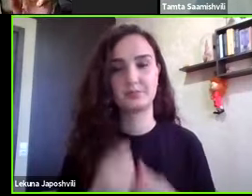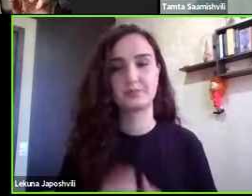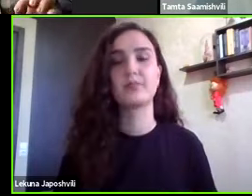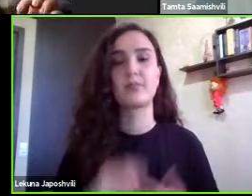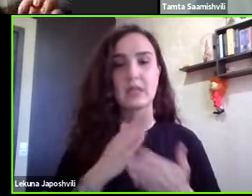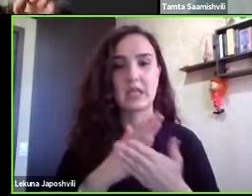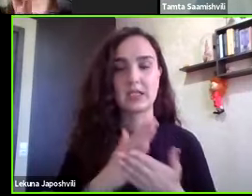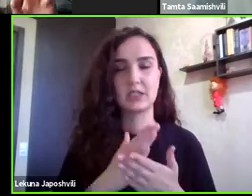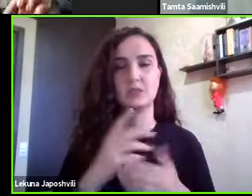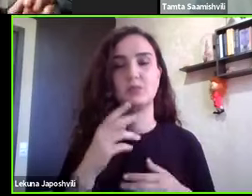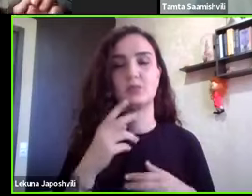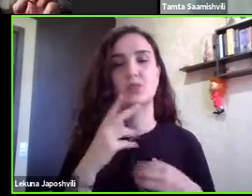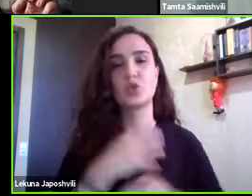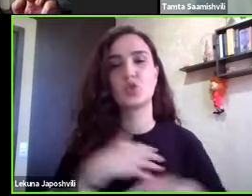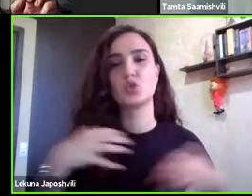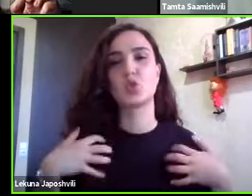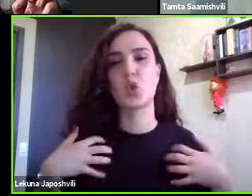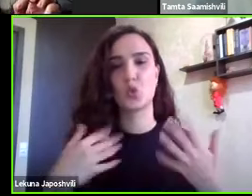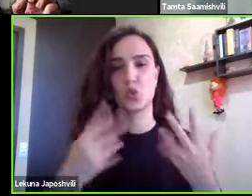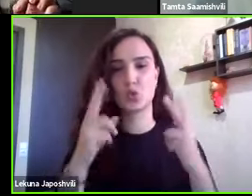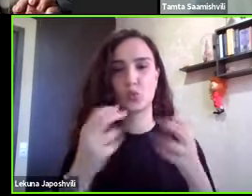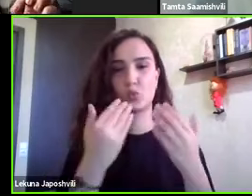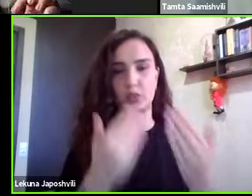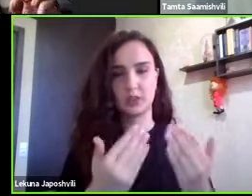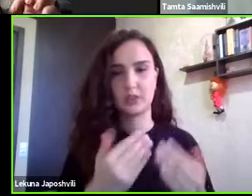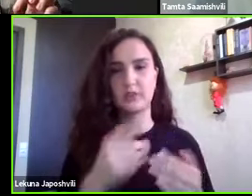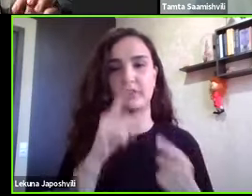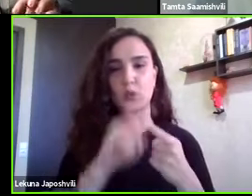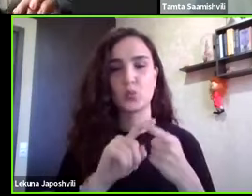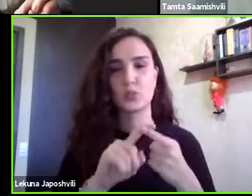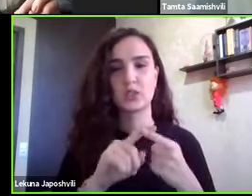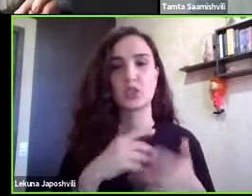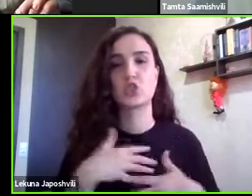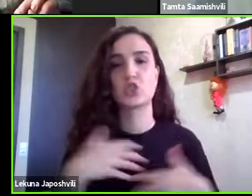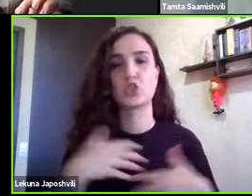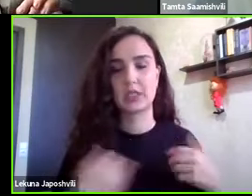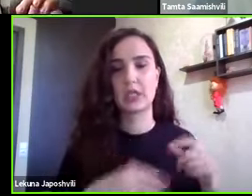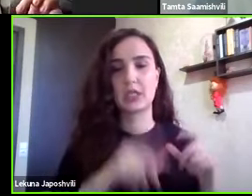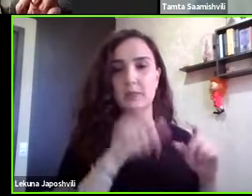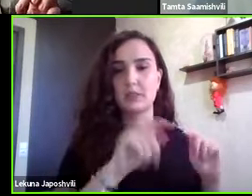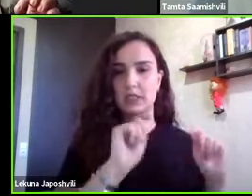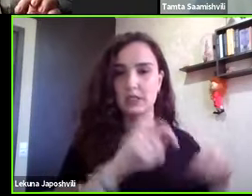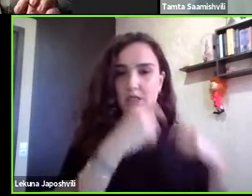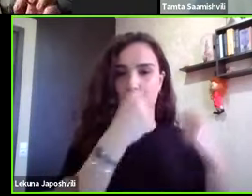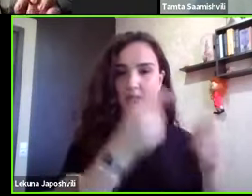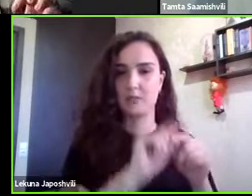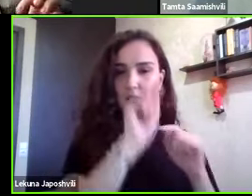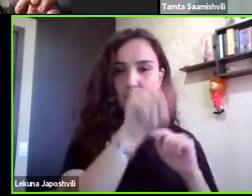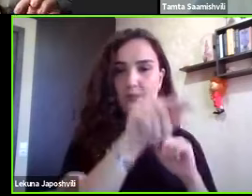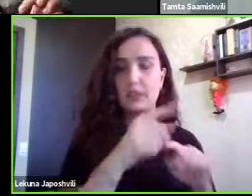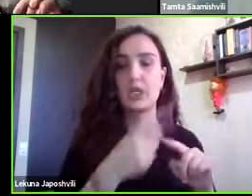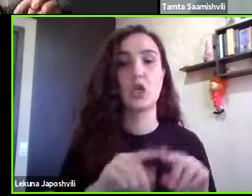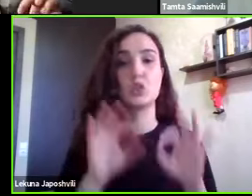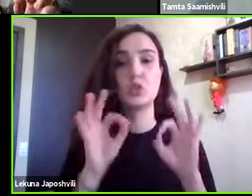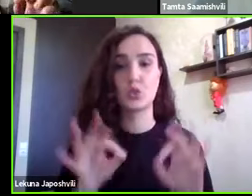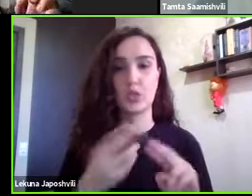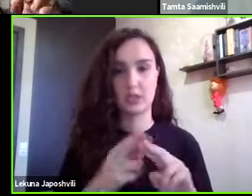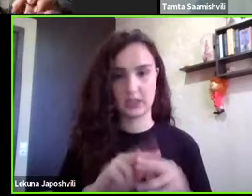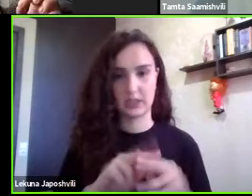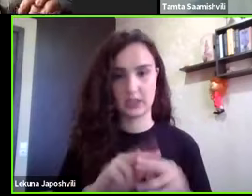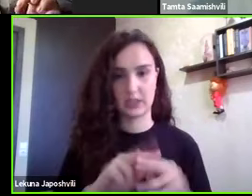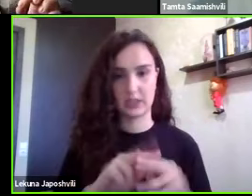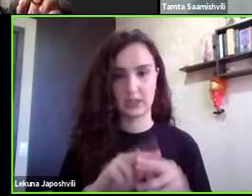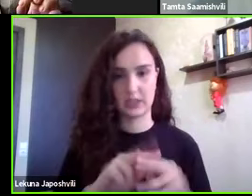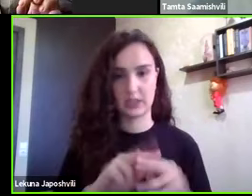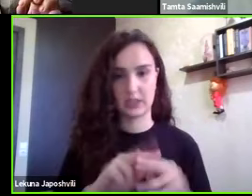არის ზოონოზური ვირუსი, რომელიც ცხოველიდან გადაეცემა ადამიანს. აი სწორედ ეს არის